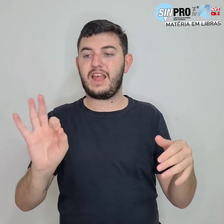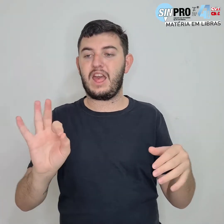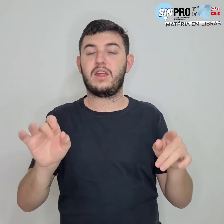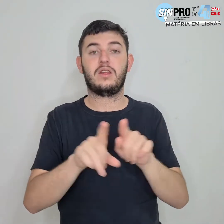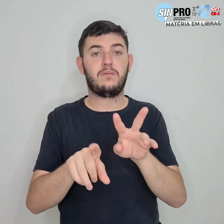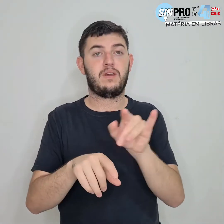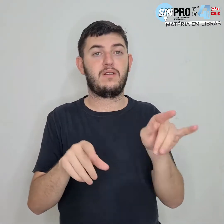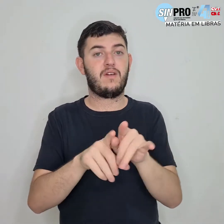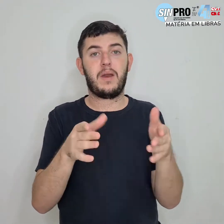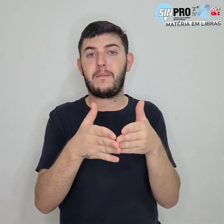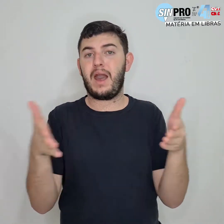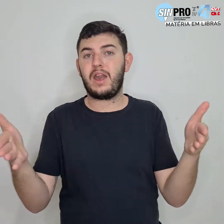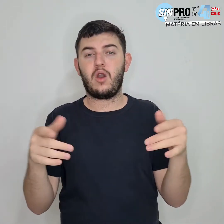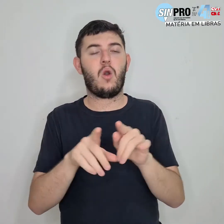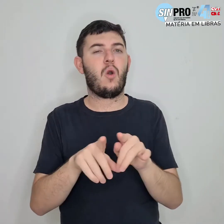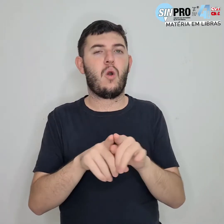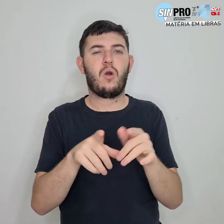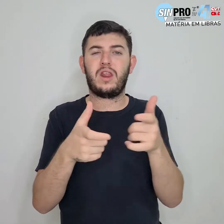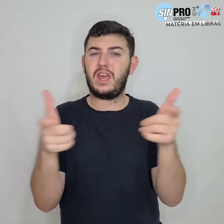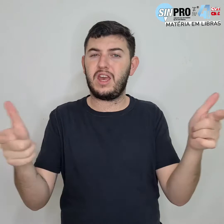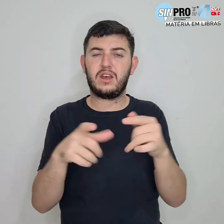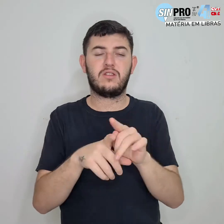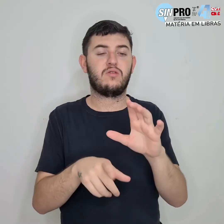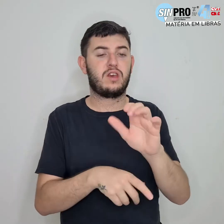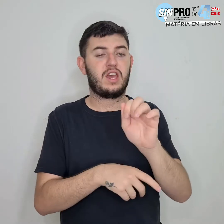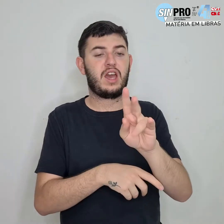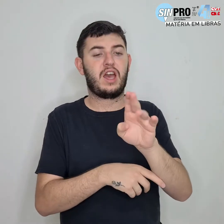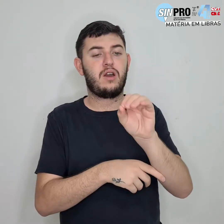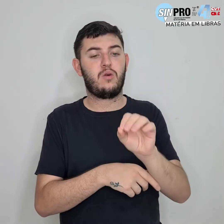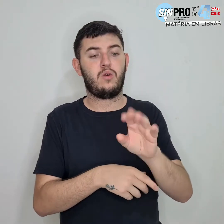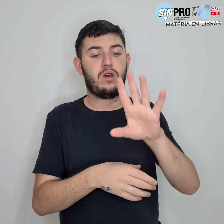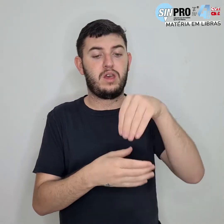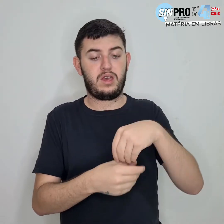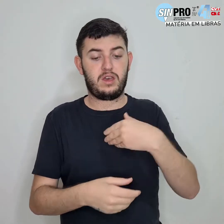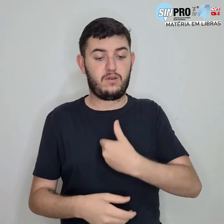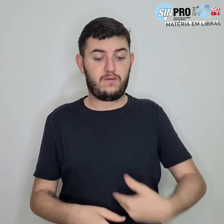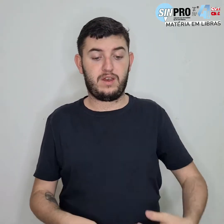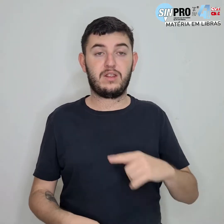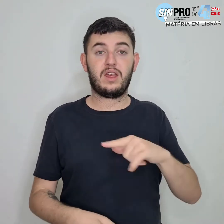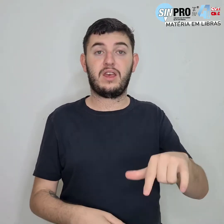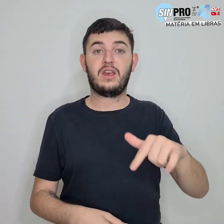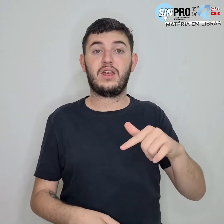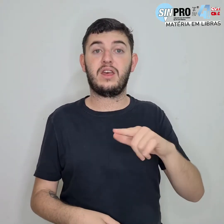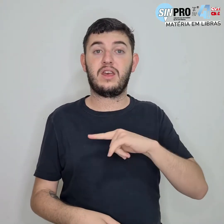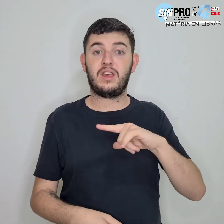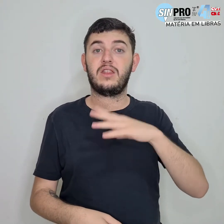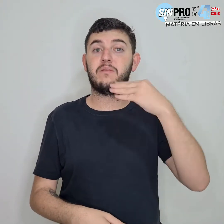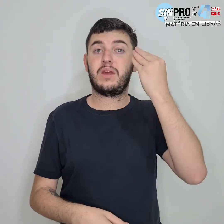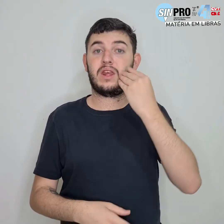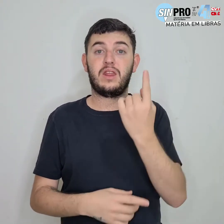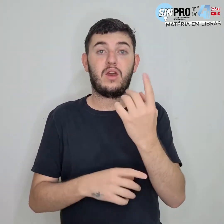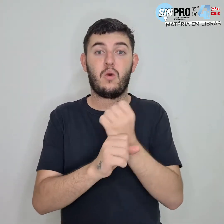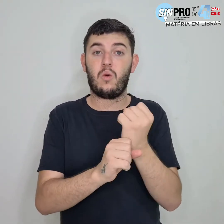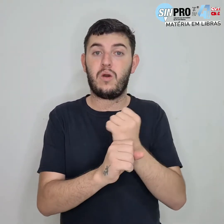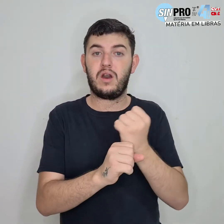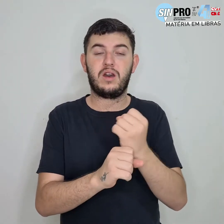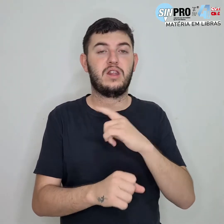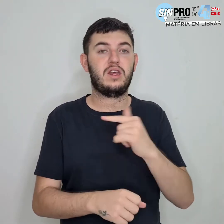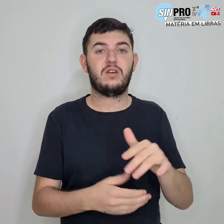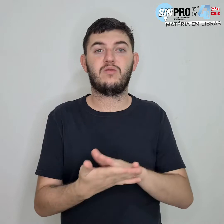público, terá de cumprir 1 ano de experiência e não terá em nenhum momento de sua carreira o direito à estabilidade. O